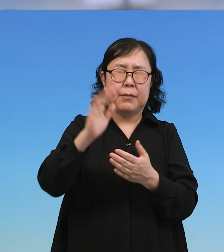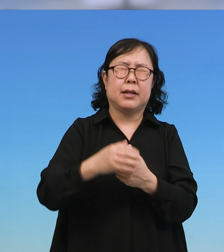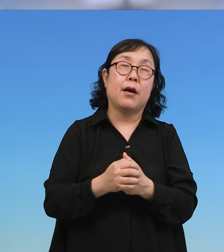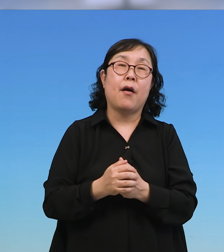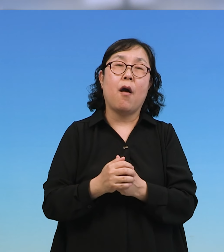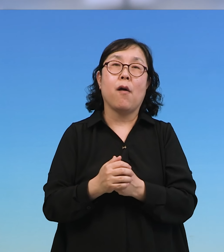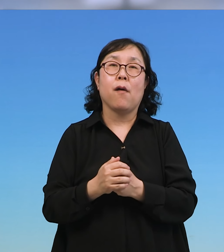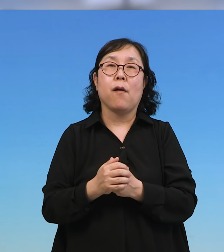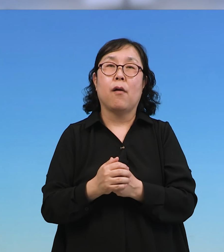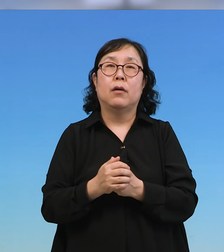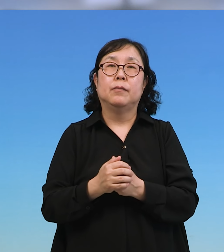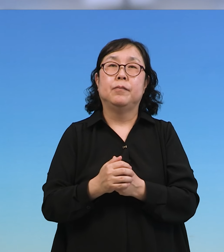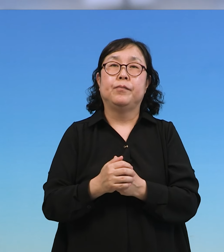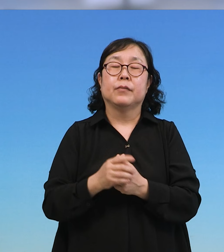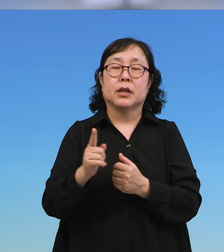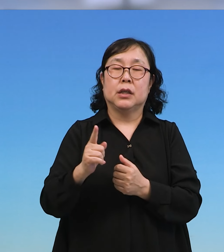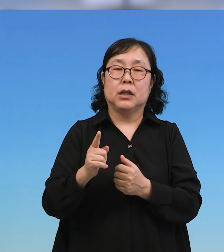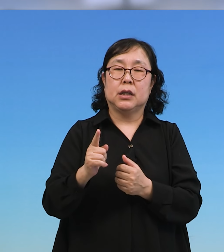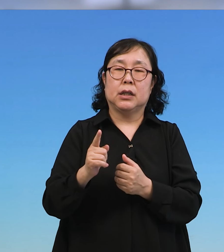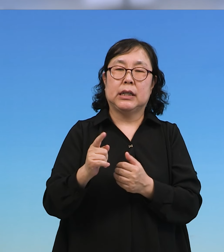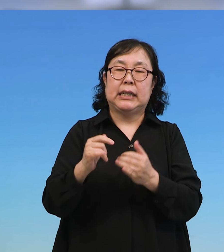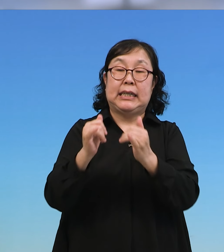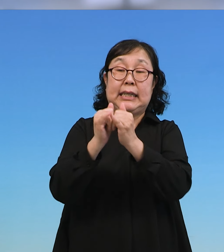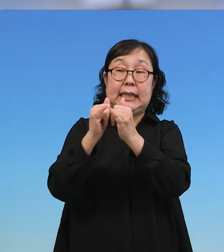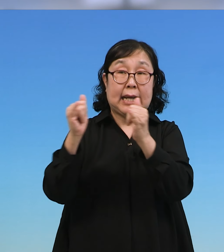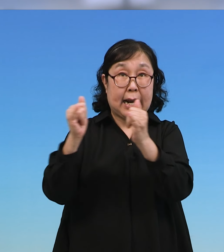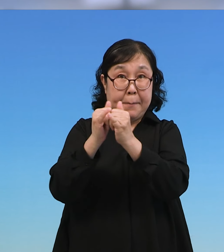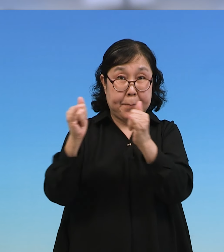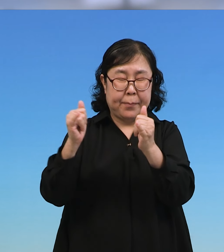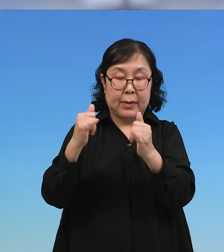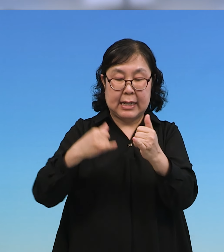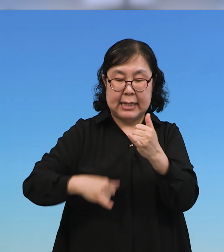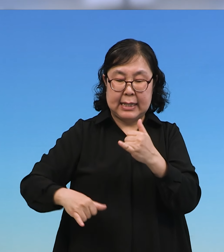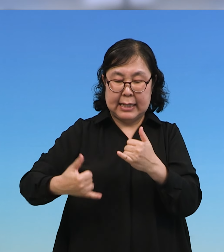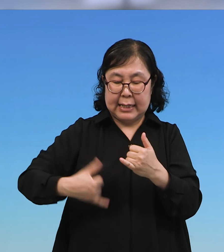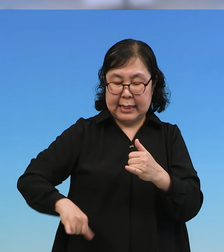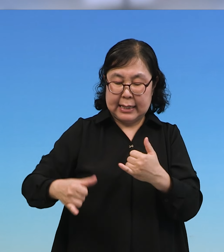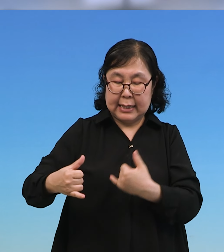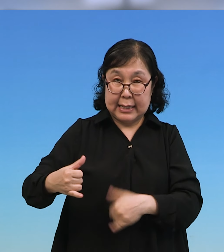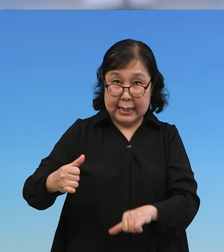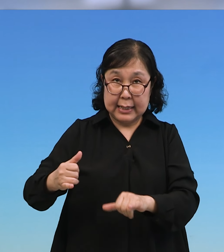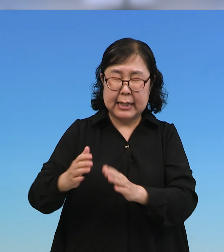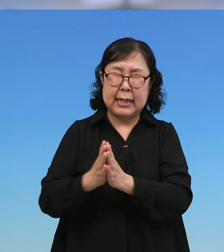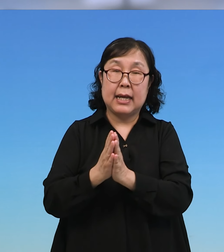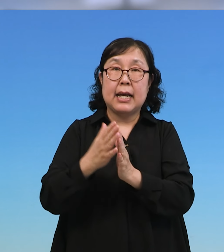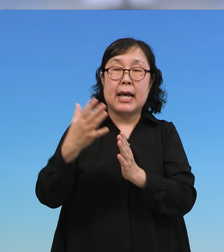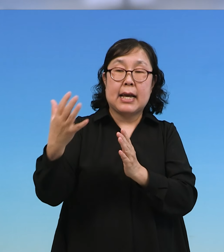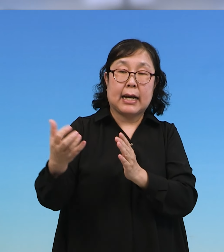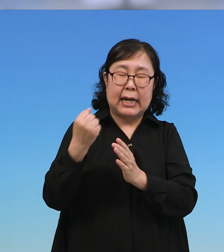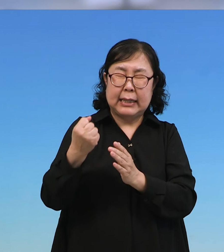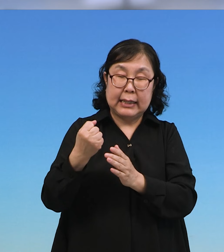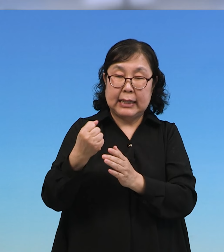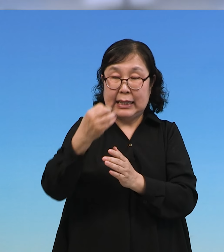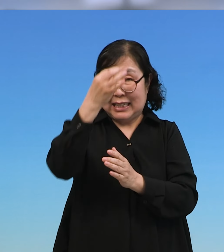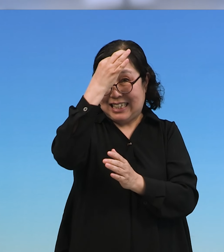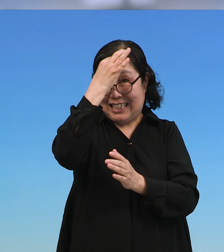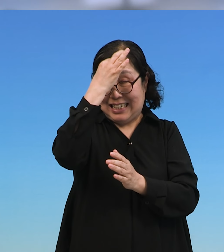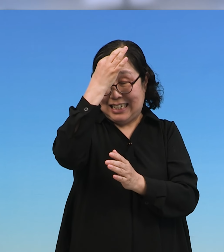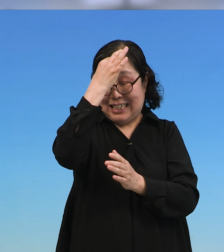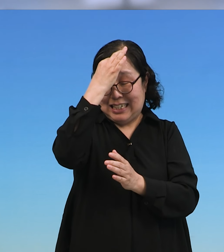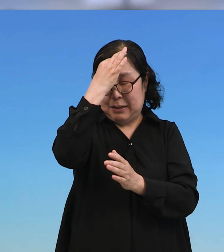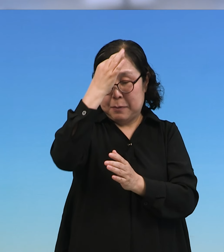가정이었다기보다는 그 사람이 가진 기능과 쓸모를 더 중요하게 여기던, 어떤 면에서는